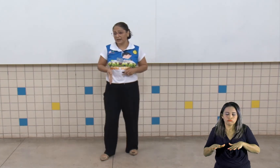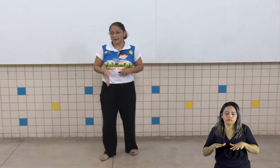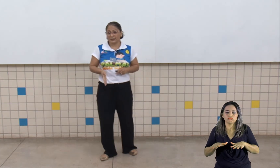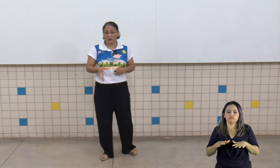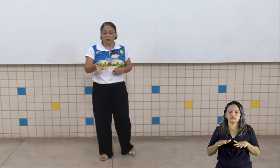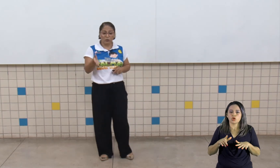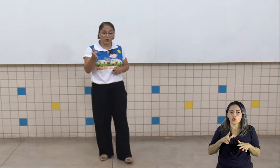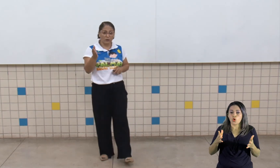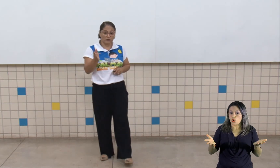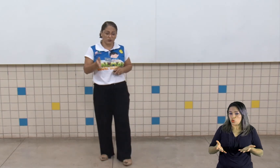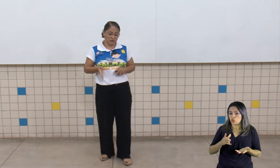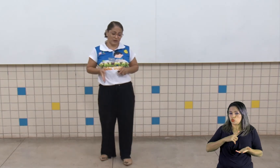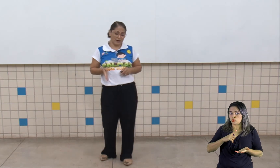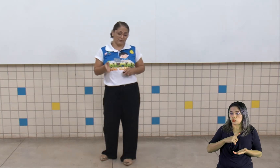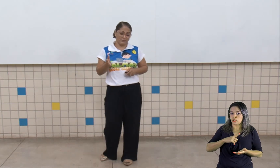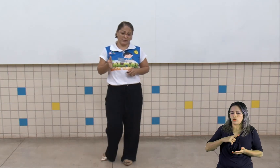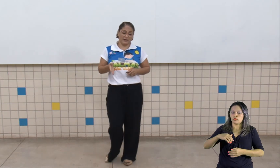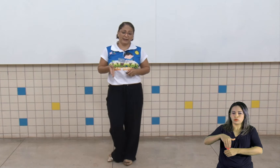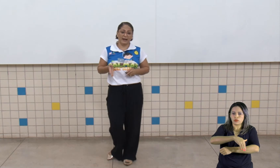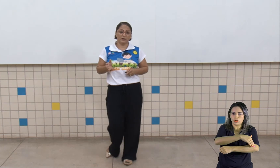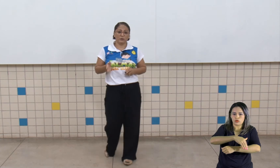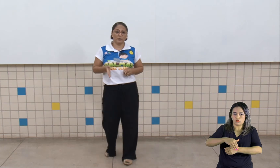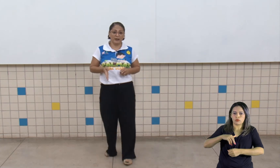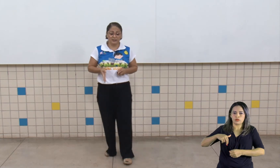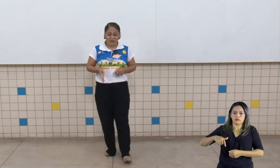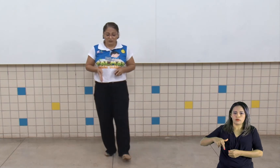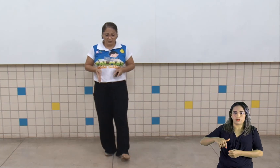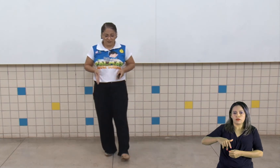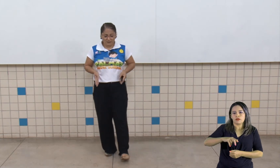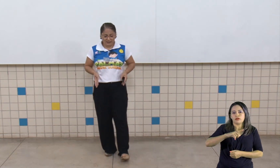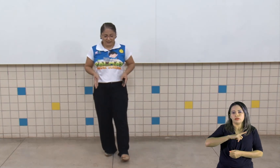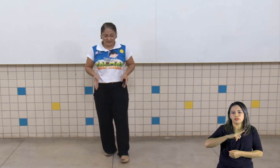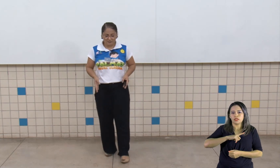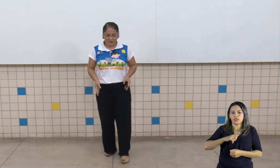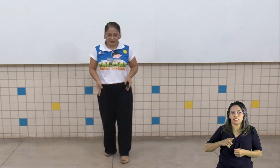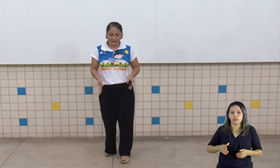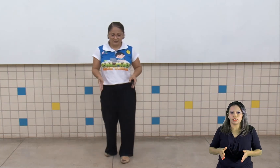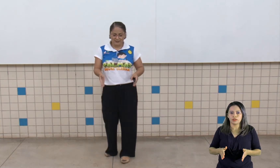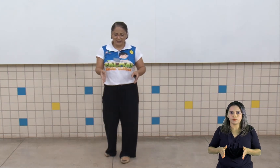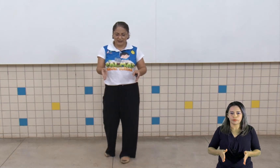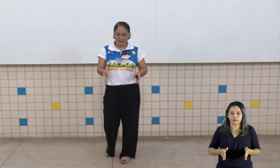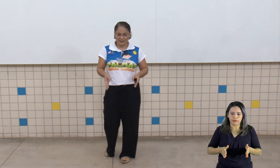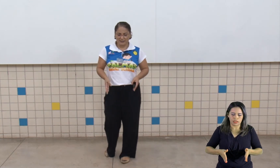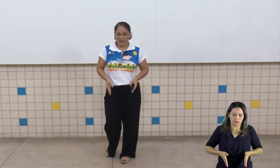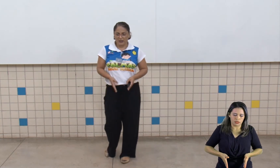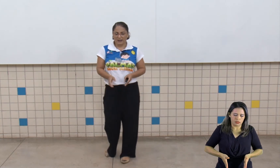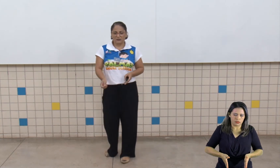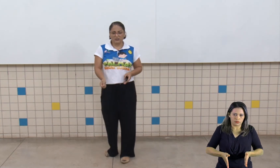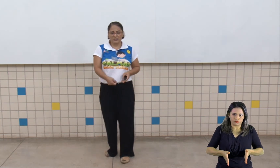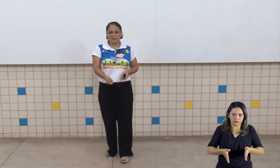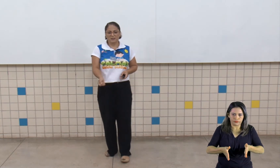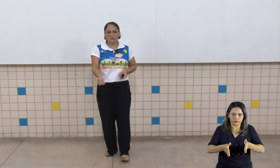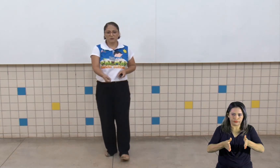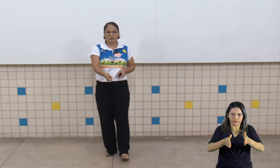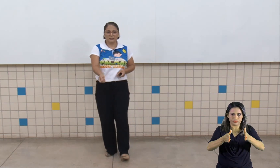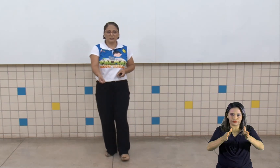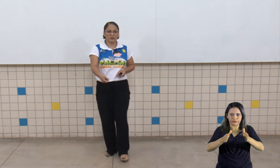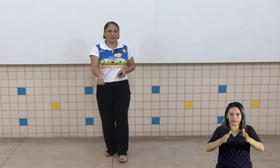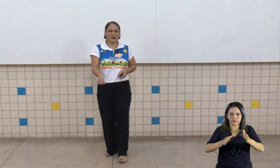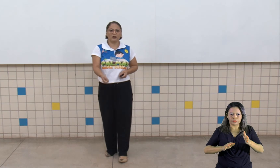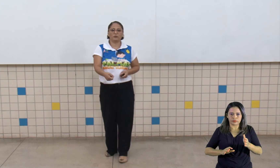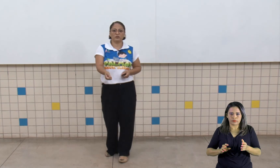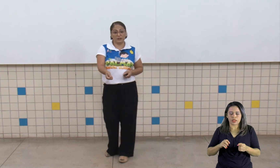temos na rua, quando a gente vai andar e tudo mais, nós temos aquelas pistas, né? Aquelas gradezinhas que as pessoas